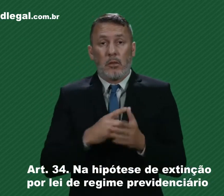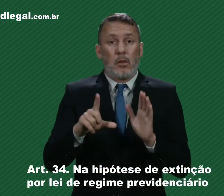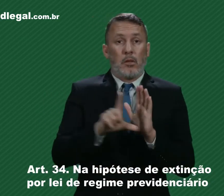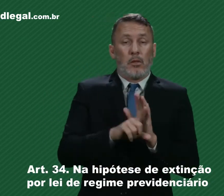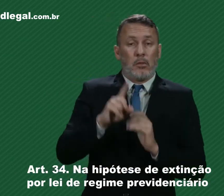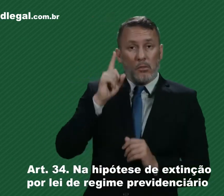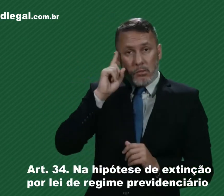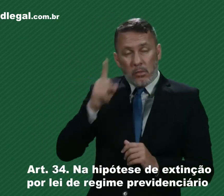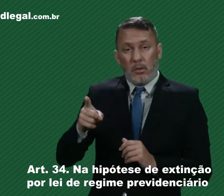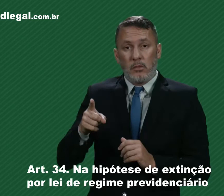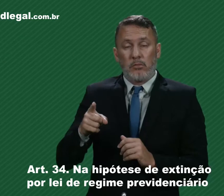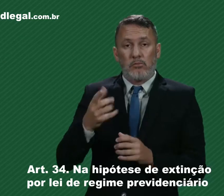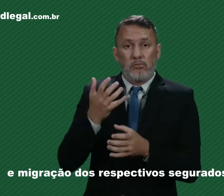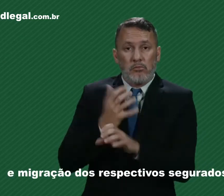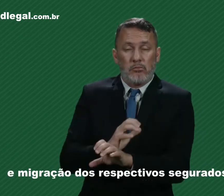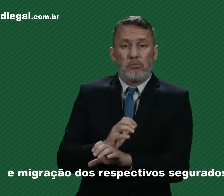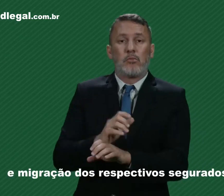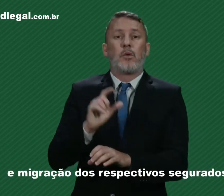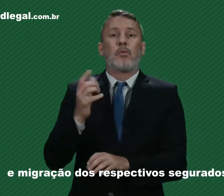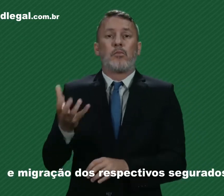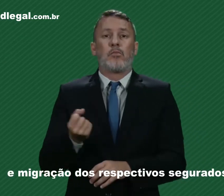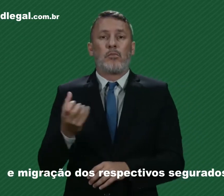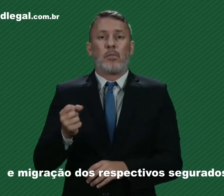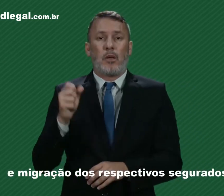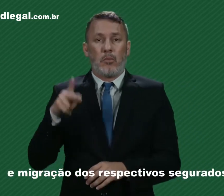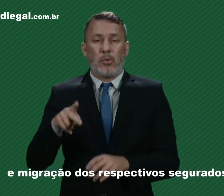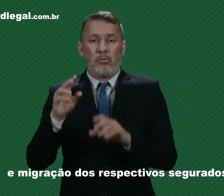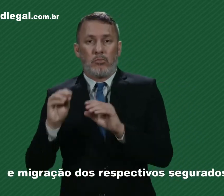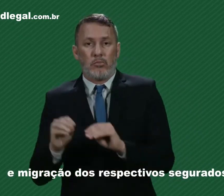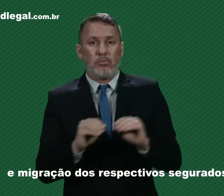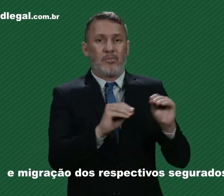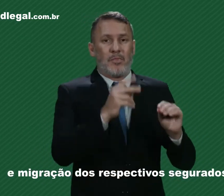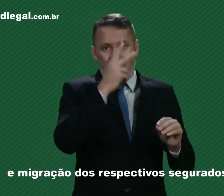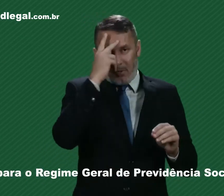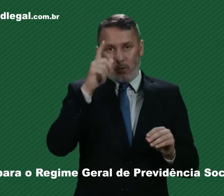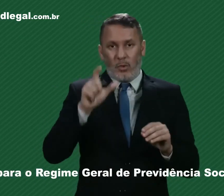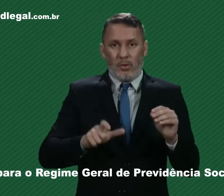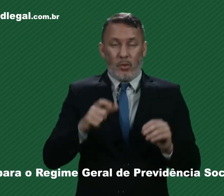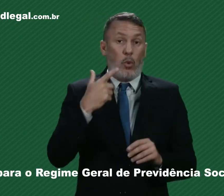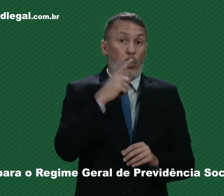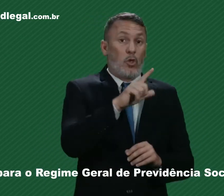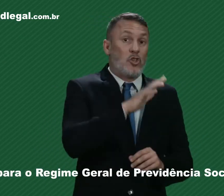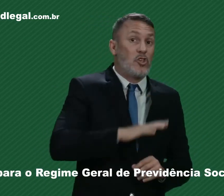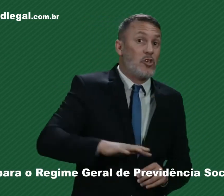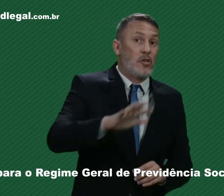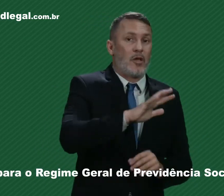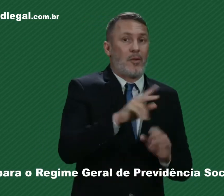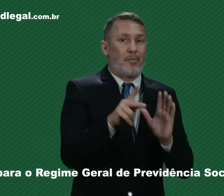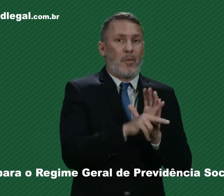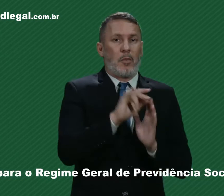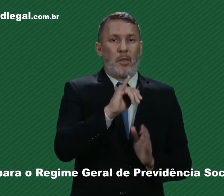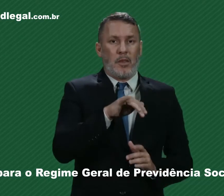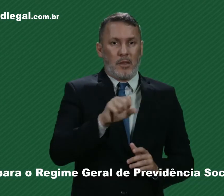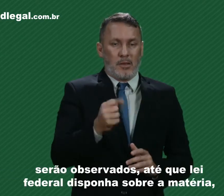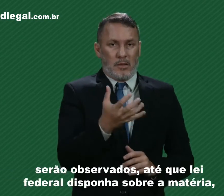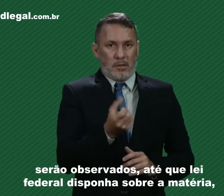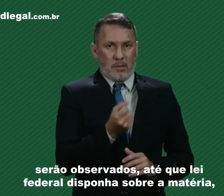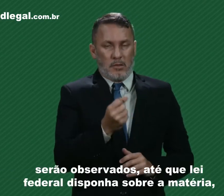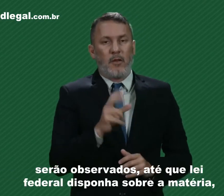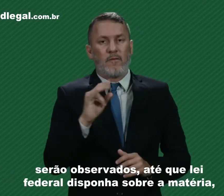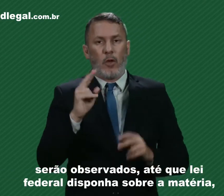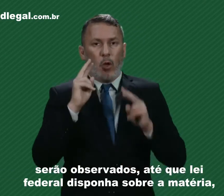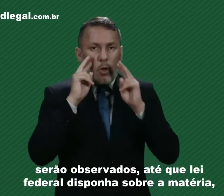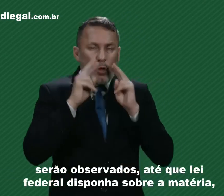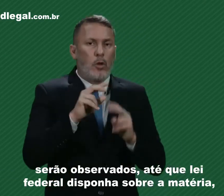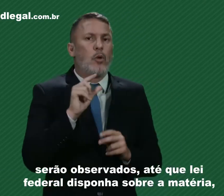lei de regime previdenciário e migração dos respectivos segurados para o regime geral de previdência social,